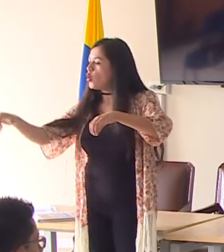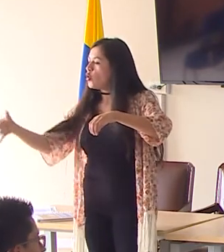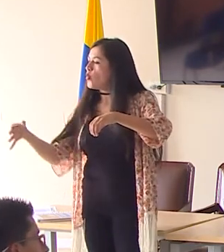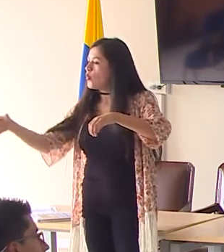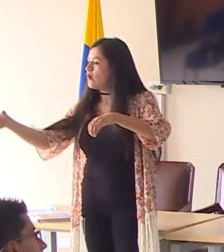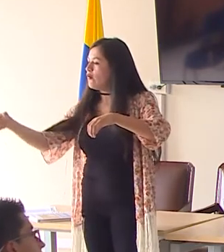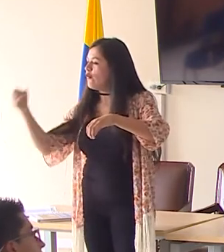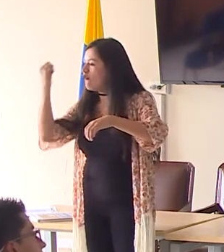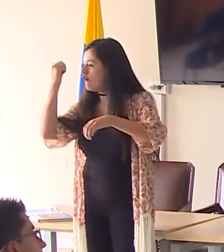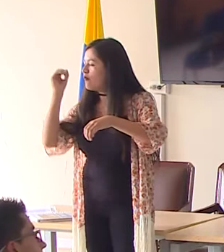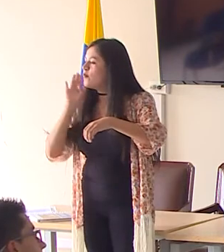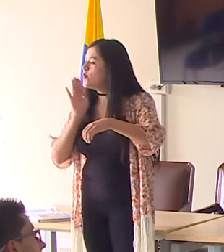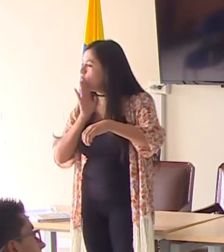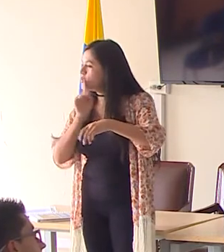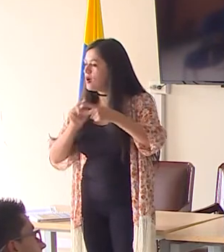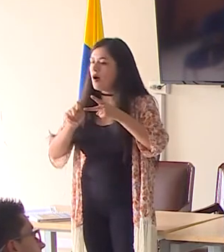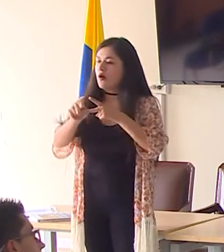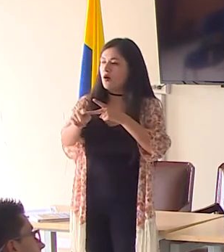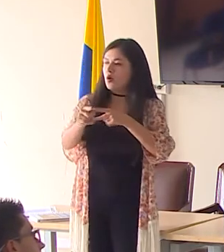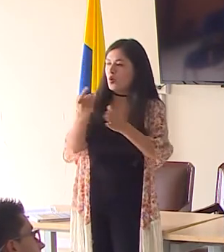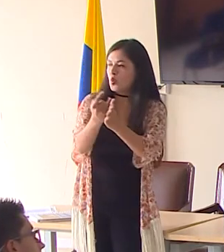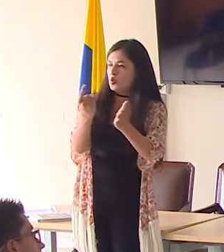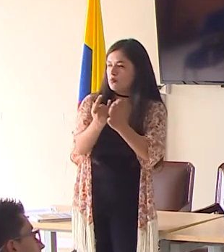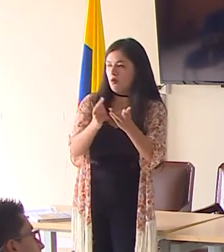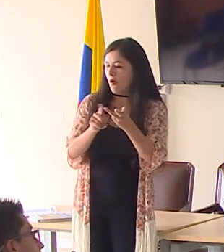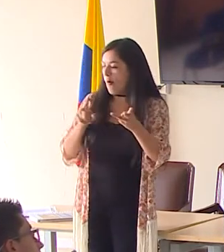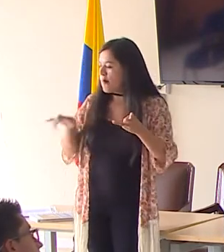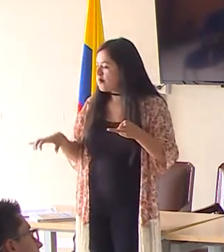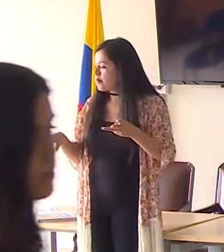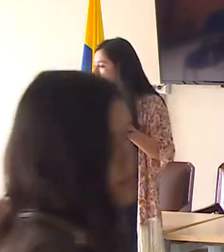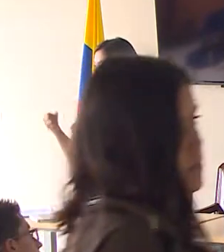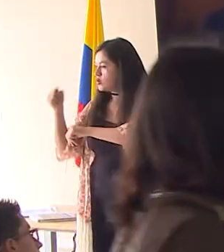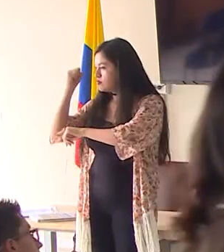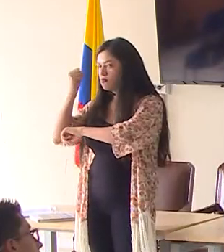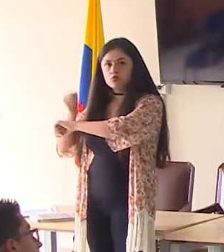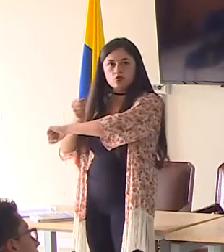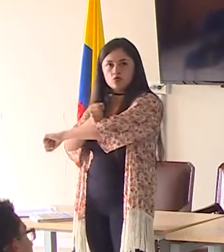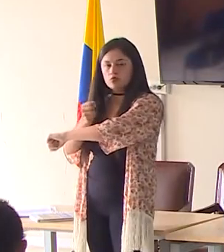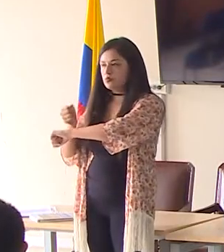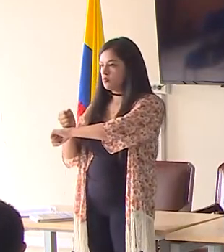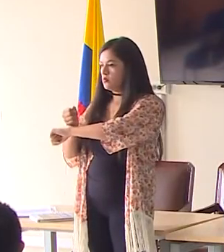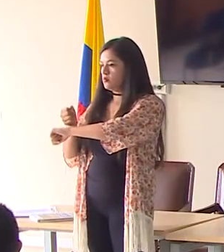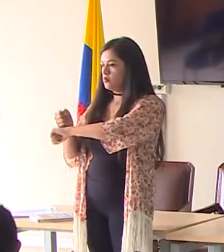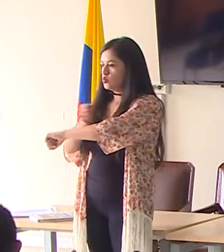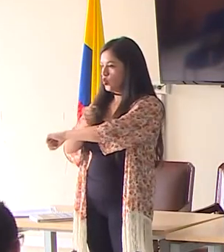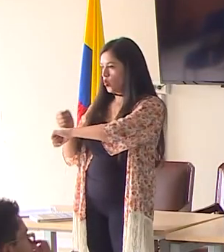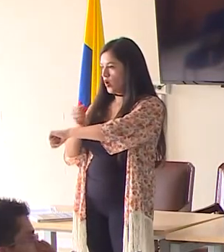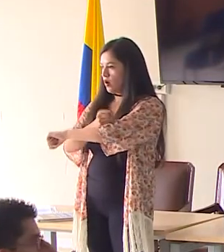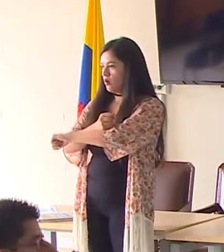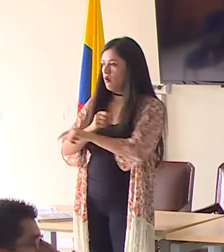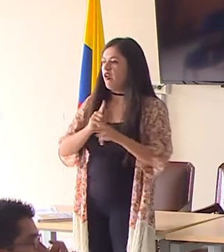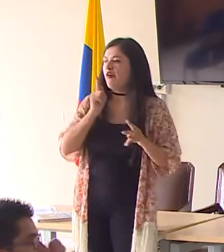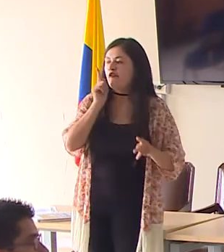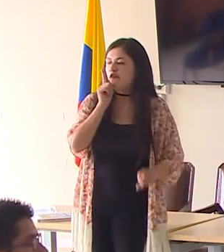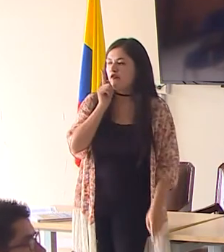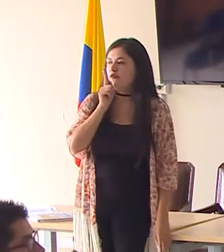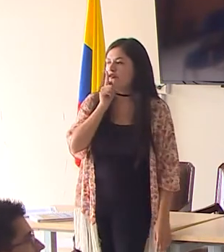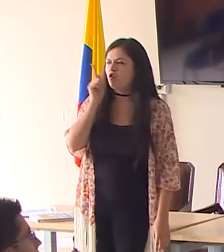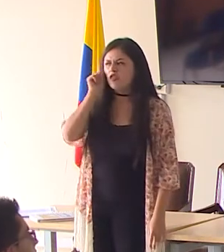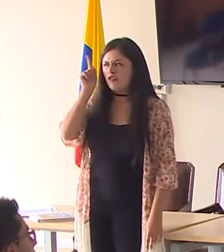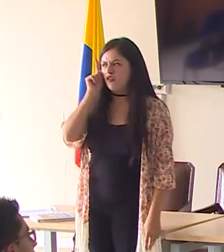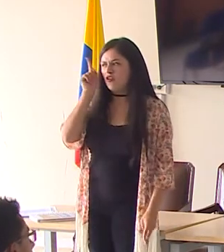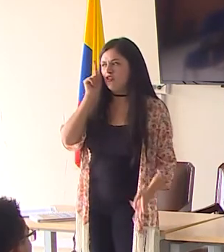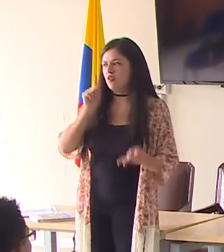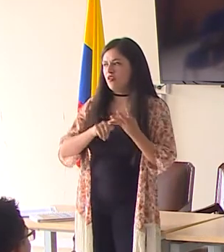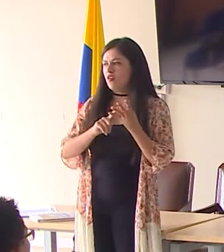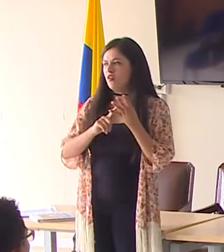usme fontibón engativá suba usaquén que son periféricos a la fría ya en este